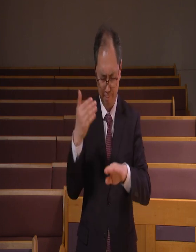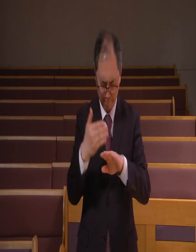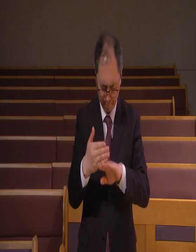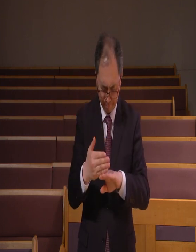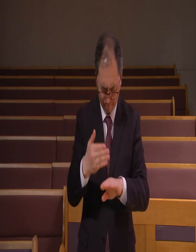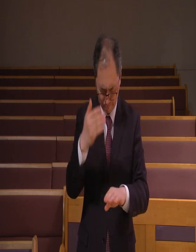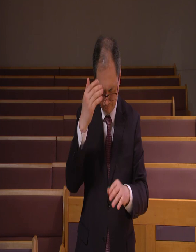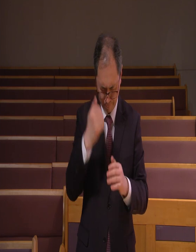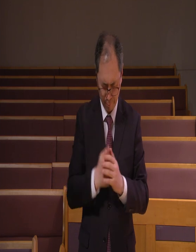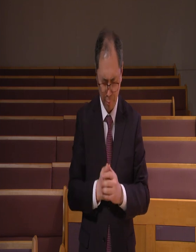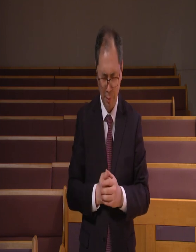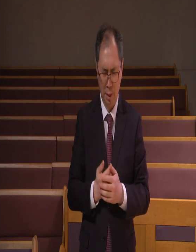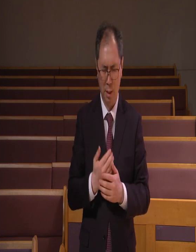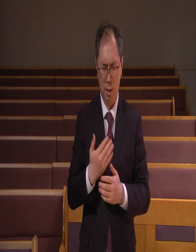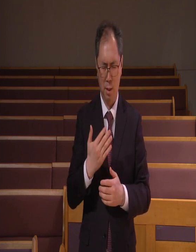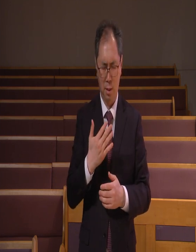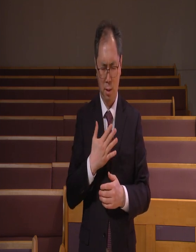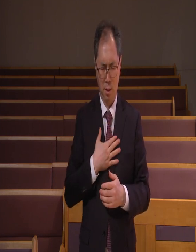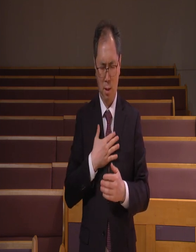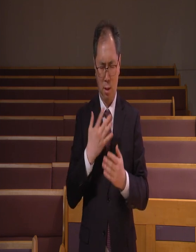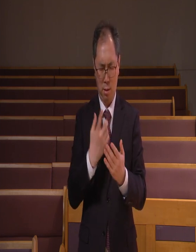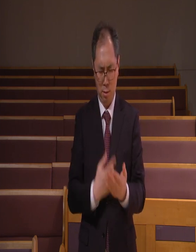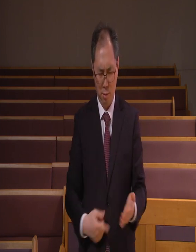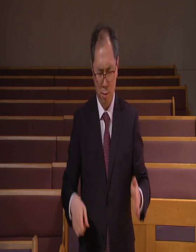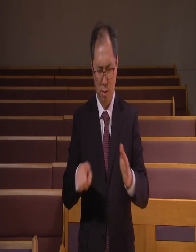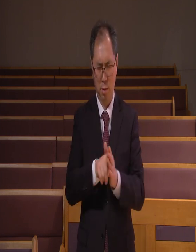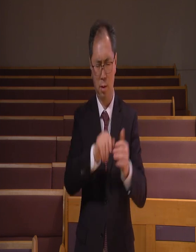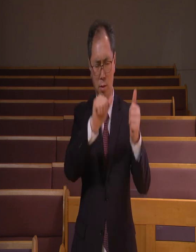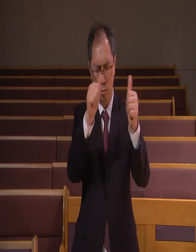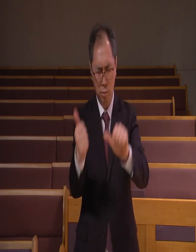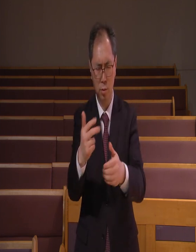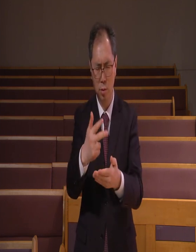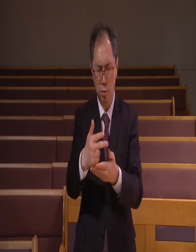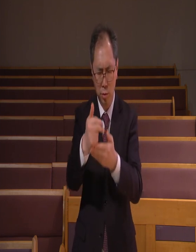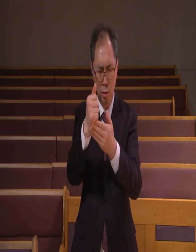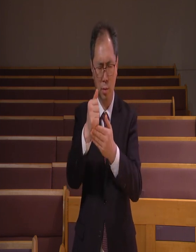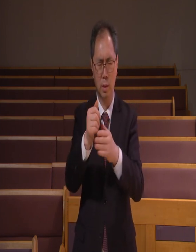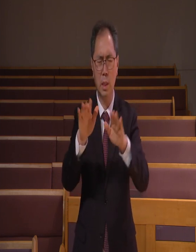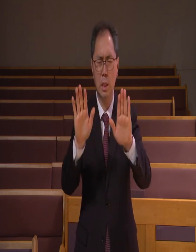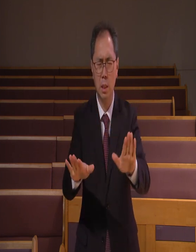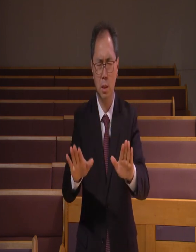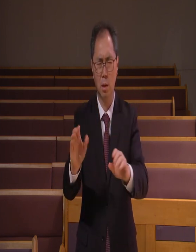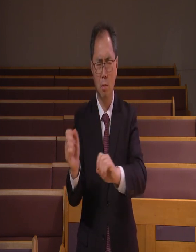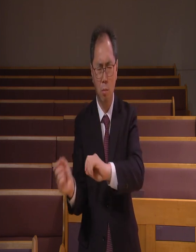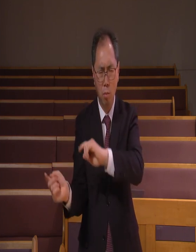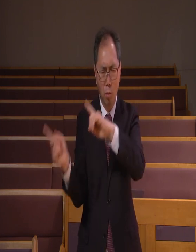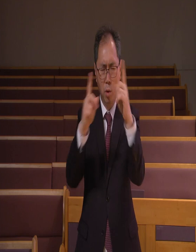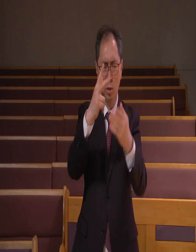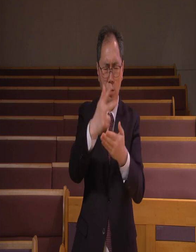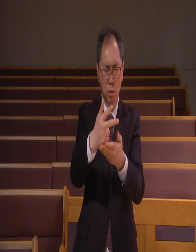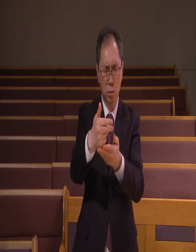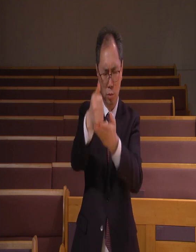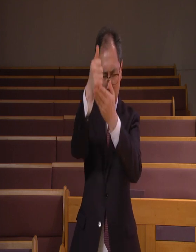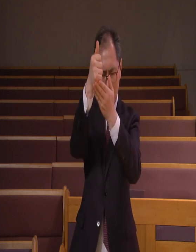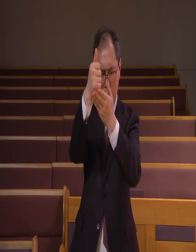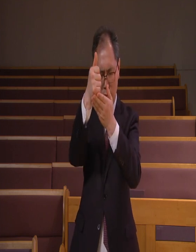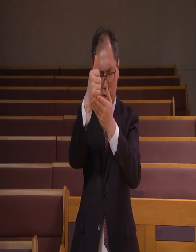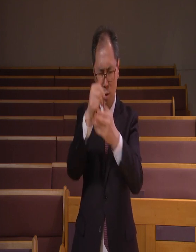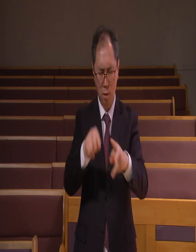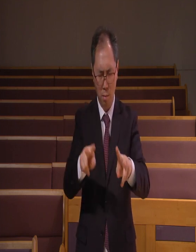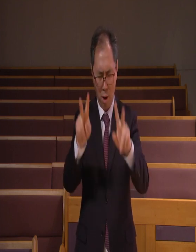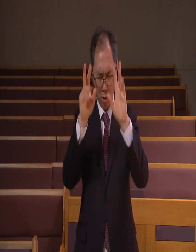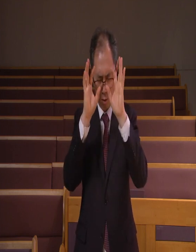감사합니다. 나를 위해 죽으신 주님, 이제 부활하실 주님을, 영광 중에 부활하실